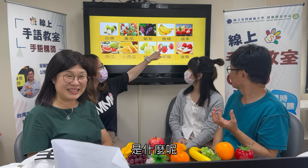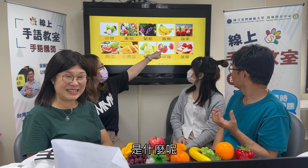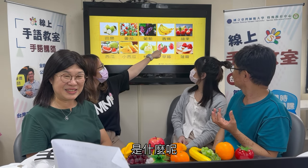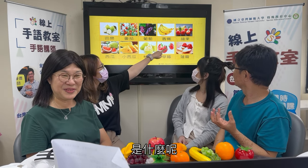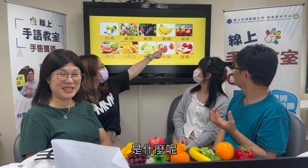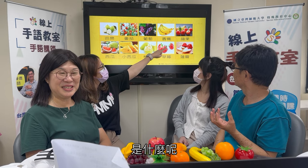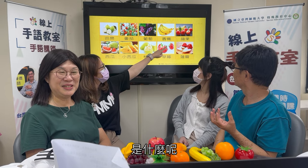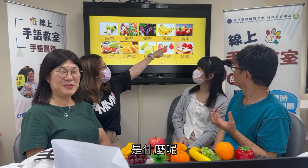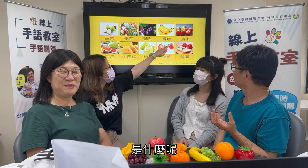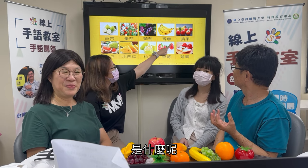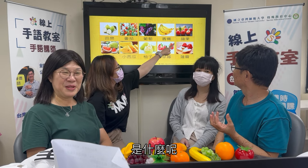什么呢？